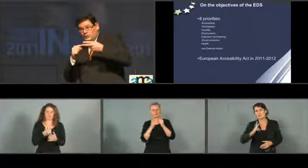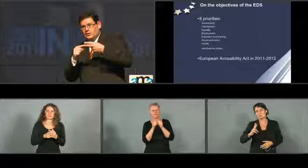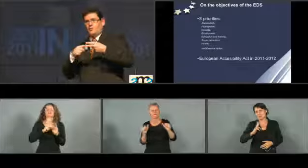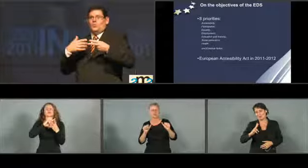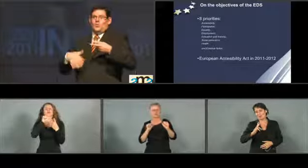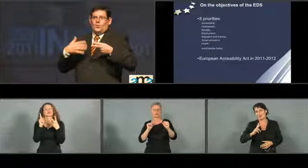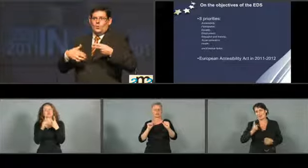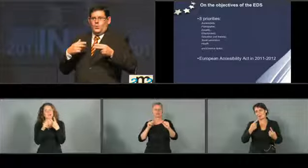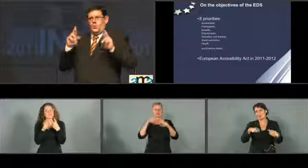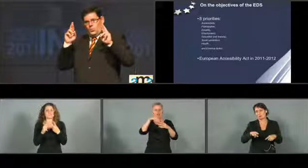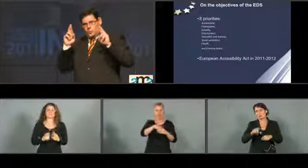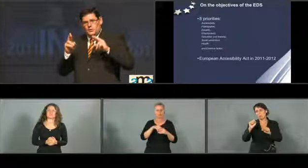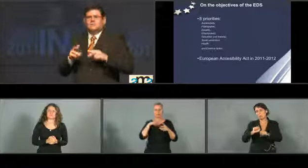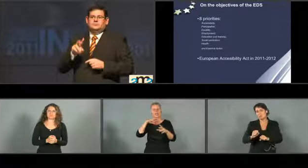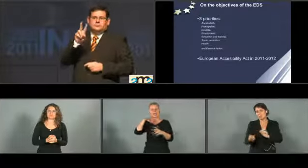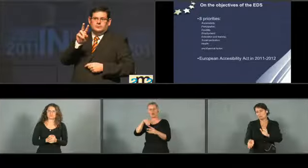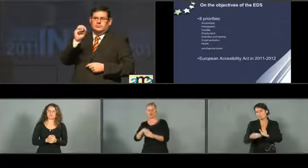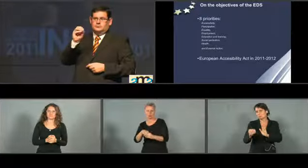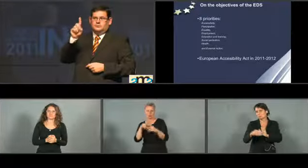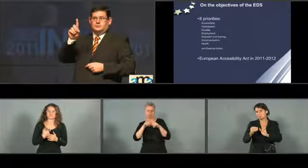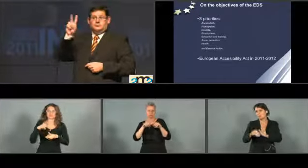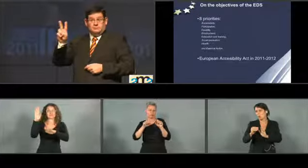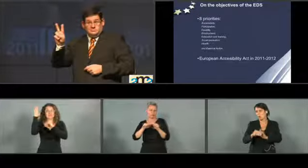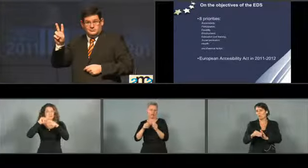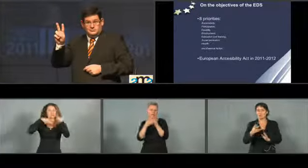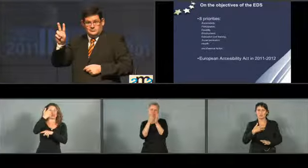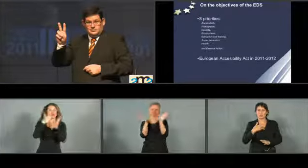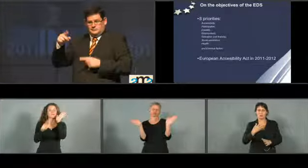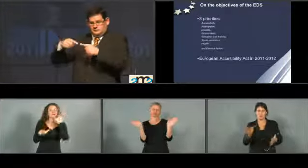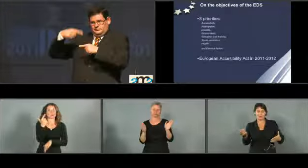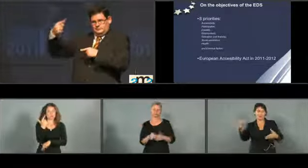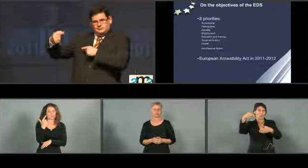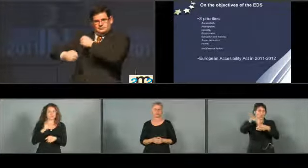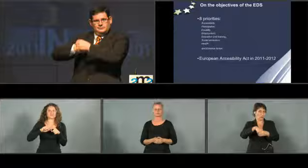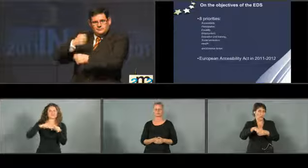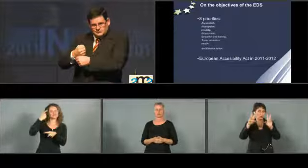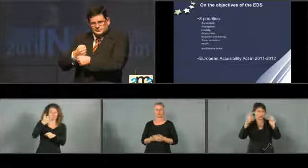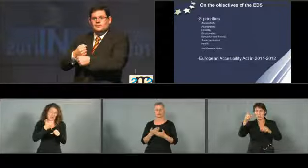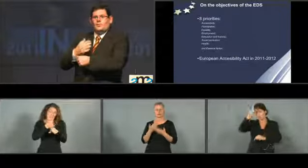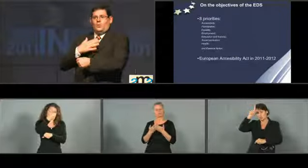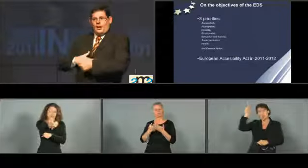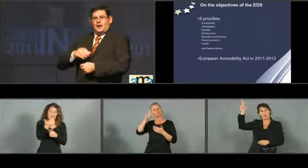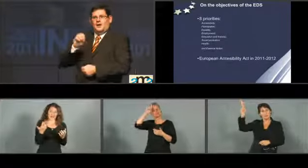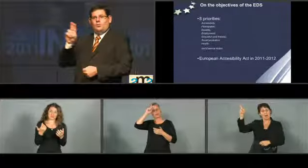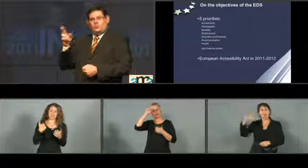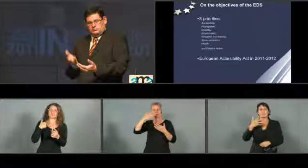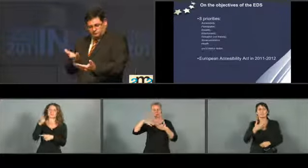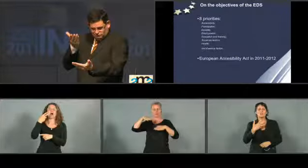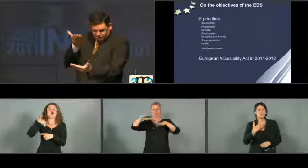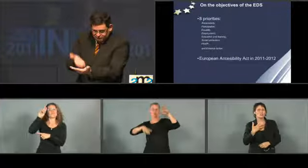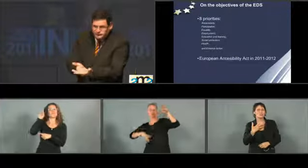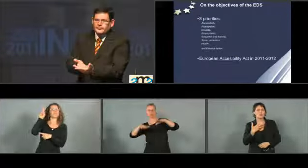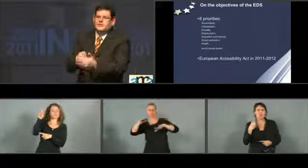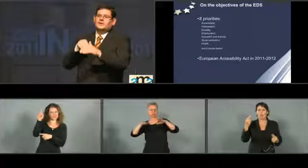c'est la preuve que voilà, ces textes doivent être présents. Et j'espère qu'en 2012, vraiment l'année